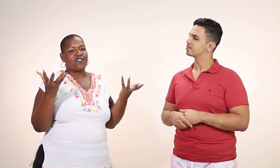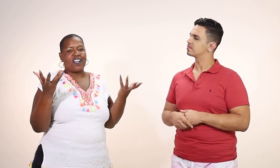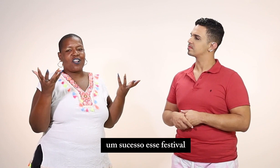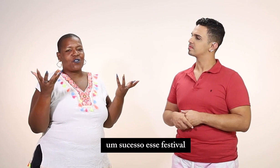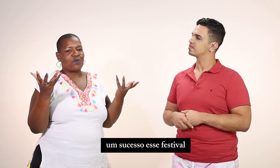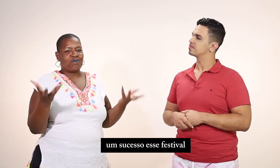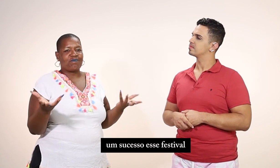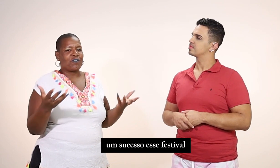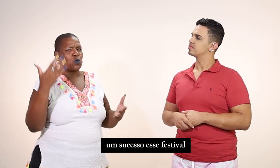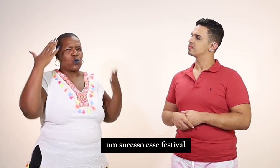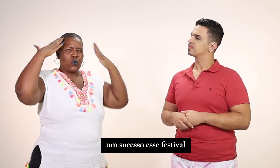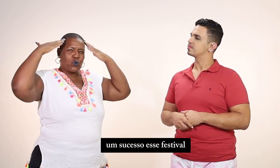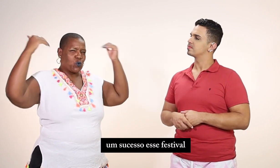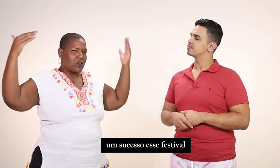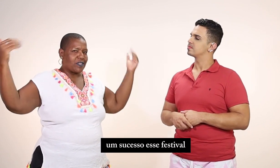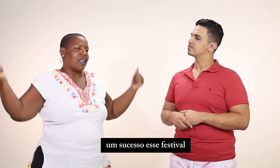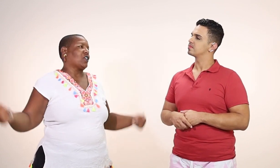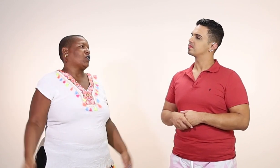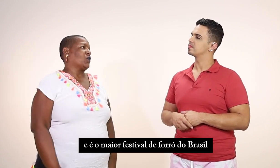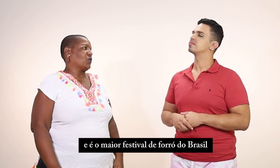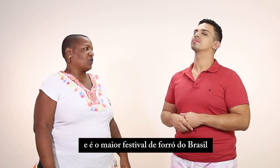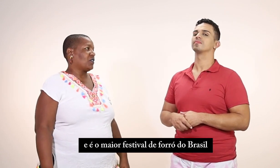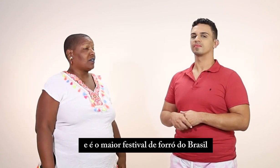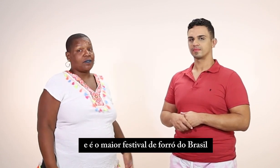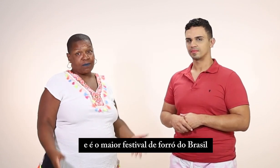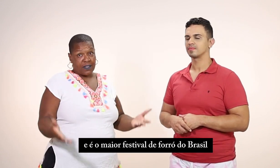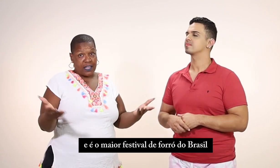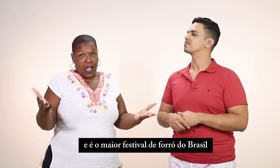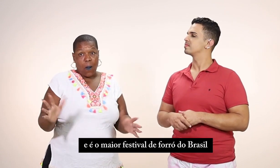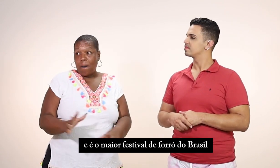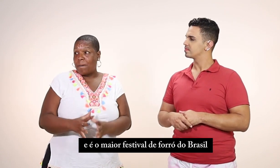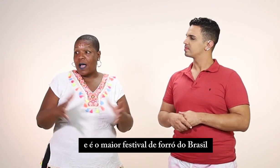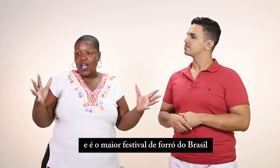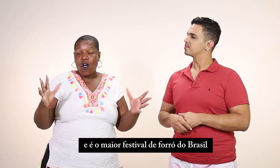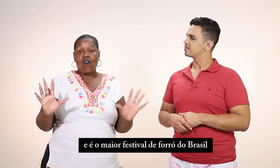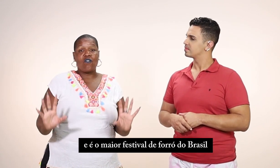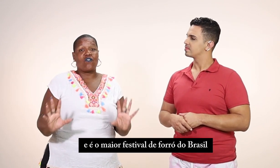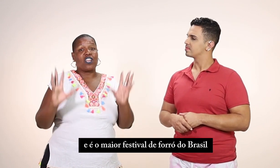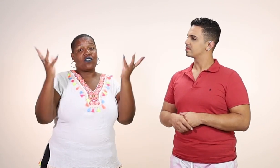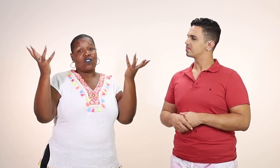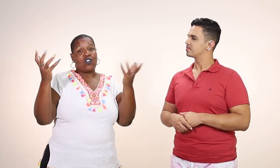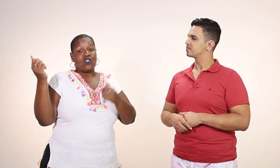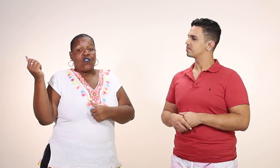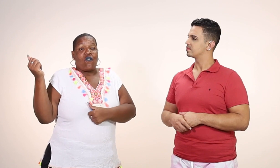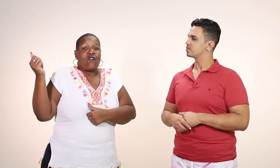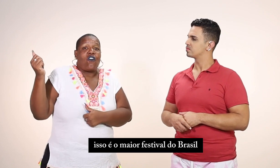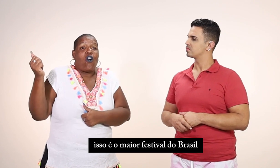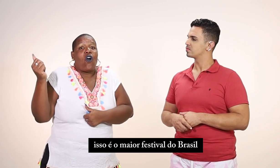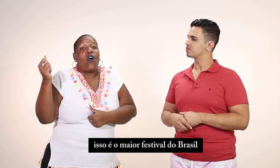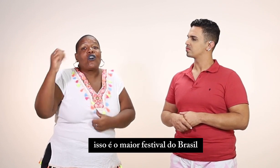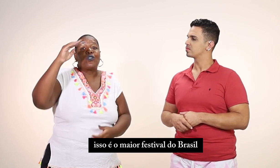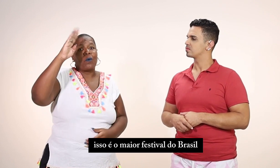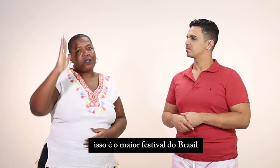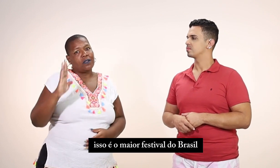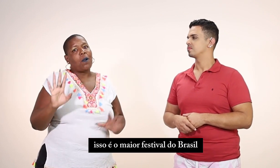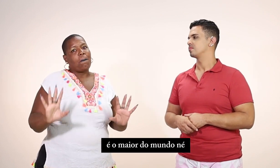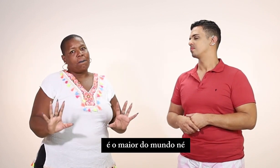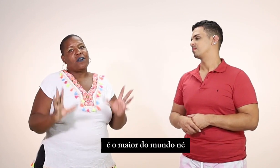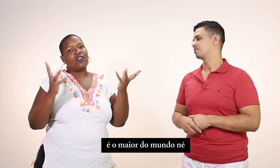um sucesso, esse festival. E é o maior festival de forró do Brasil. E se é o maior festival do Brasil, é o maior do mundo,